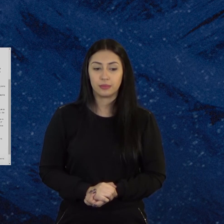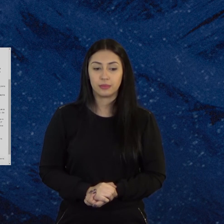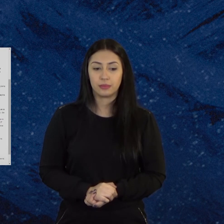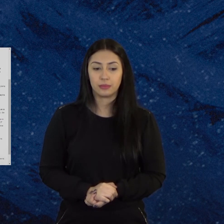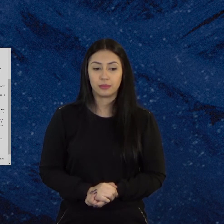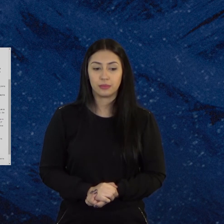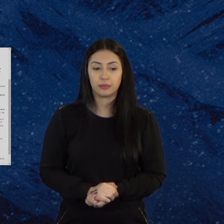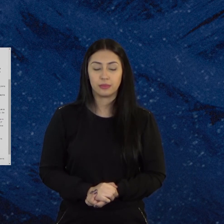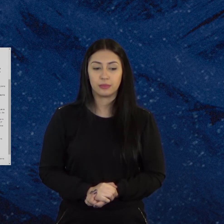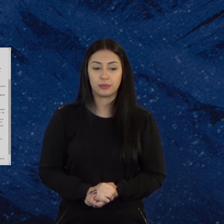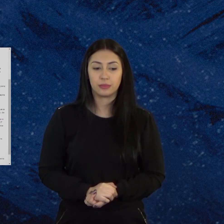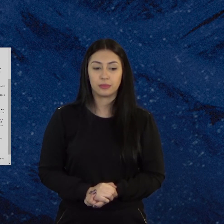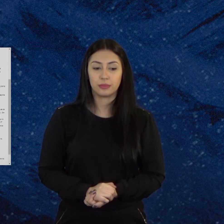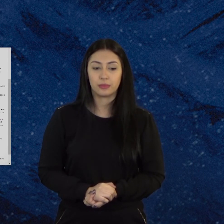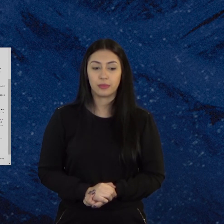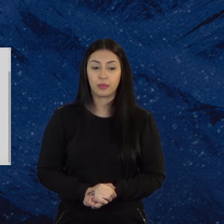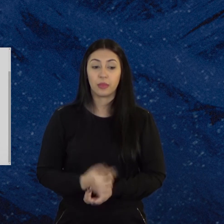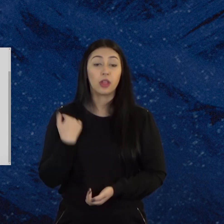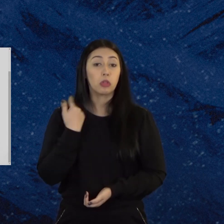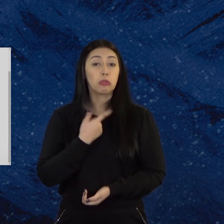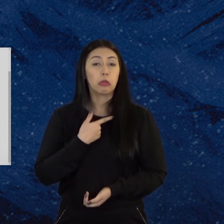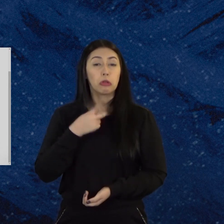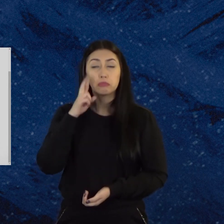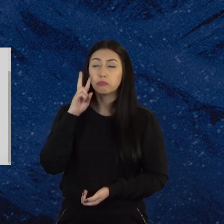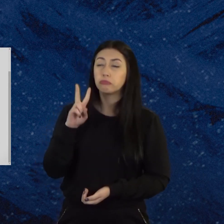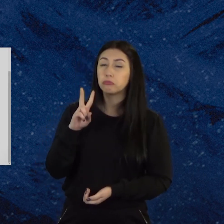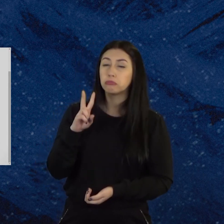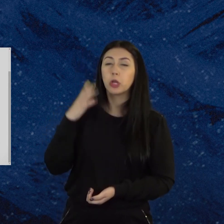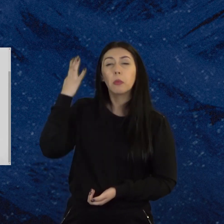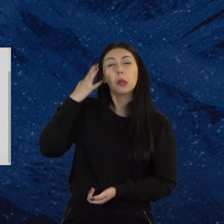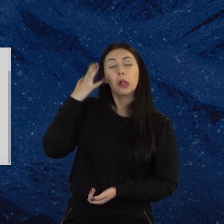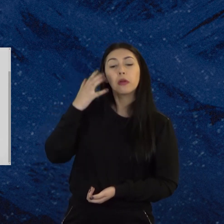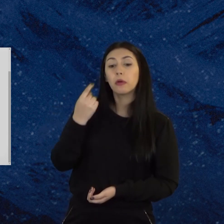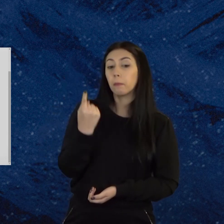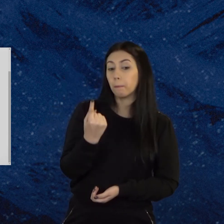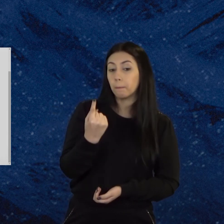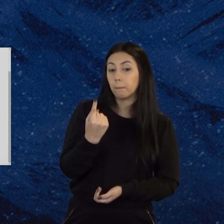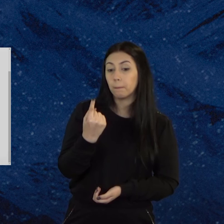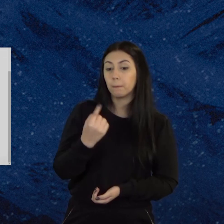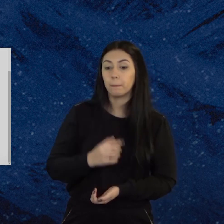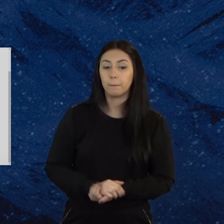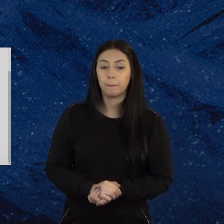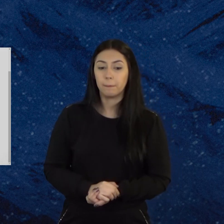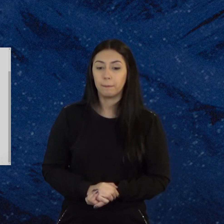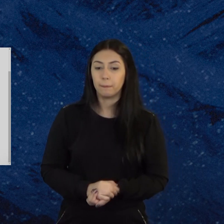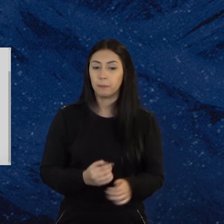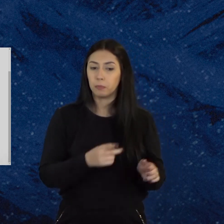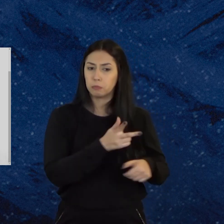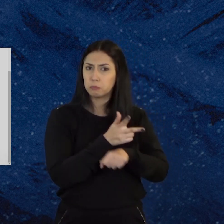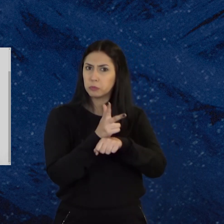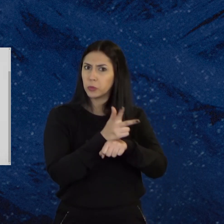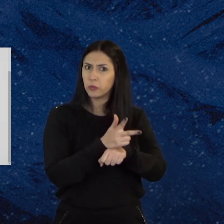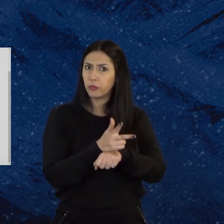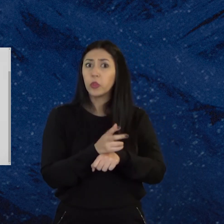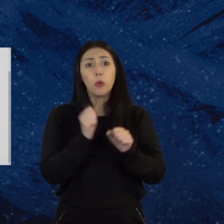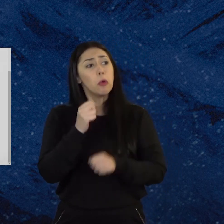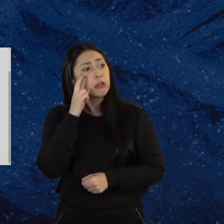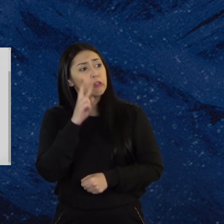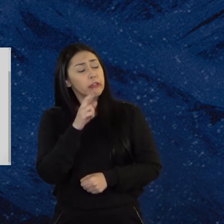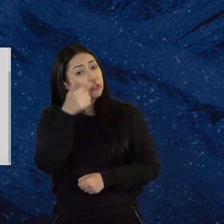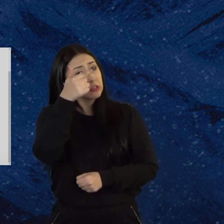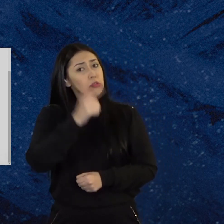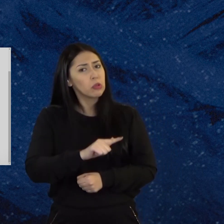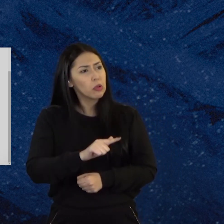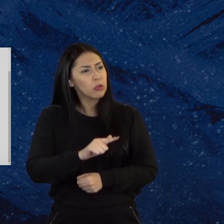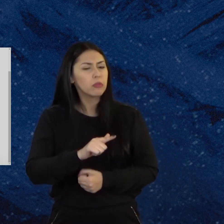ganhar. E nós ouvimos a mensagem número 1, né? Com o irmão Ildeu Rodrigues, está aqui o vídeo, você pode ouvir de novo,